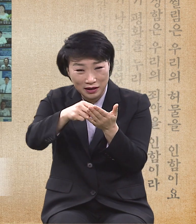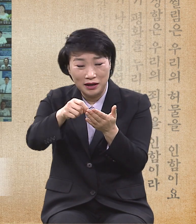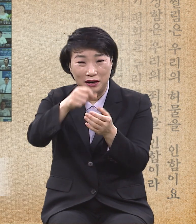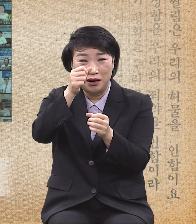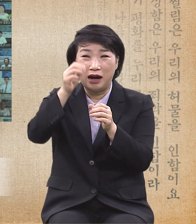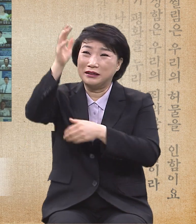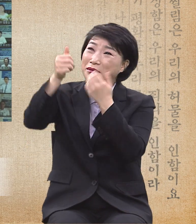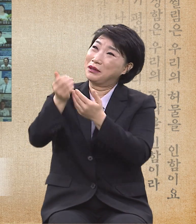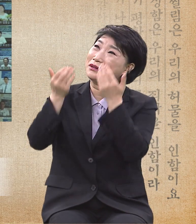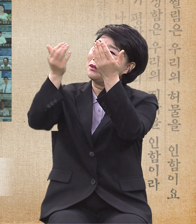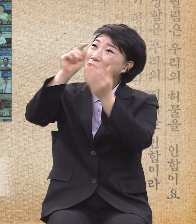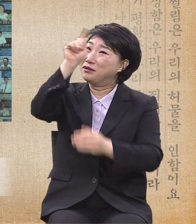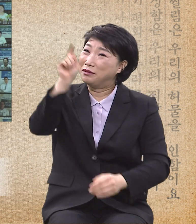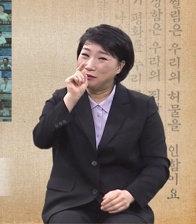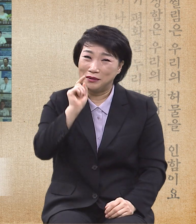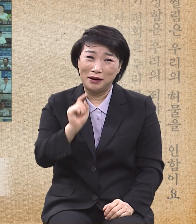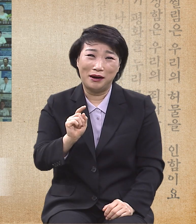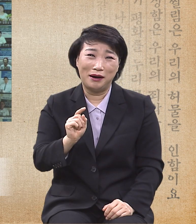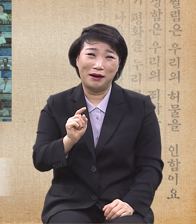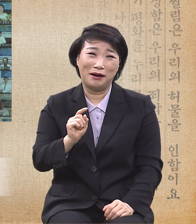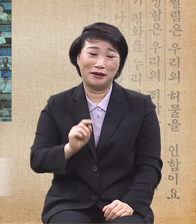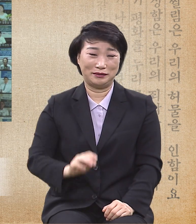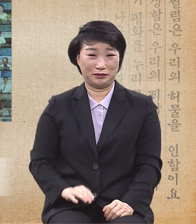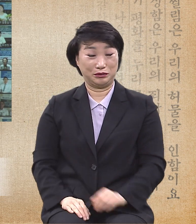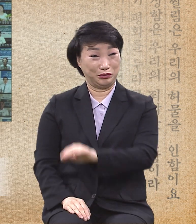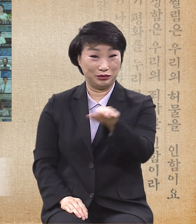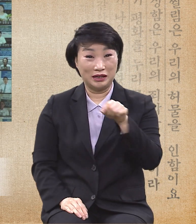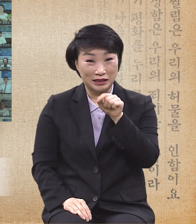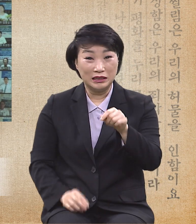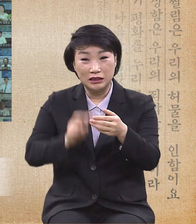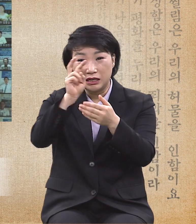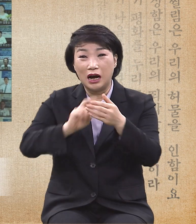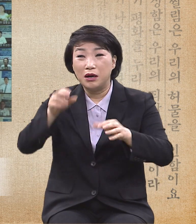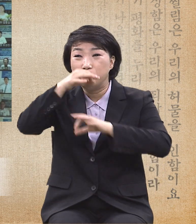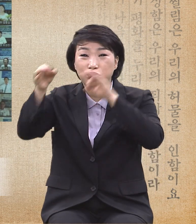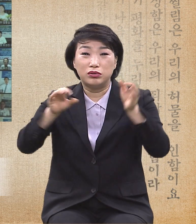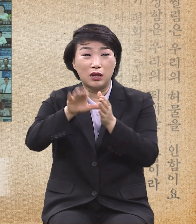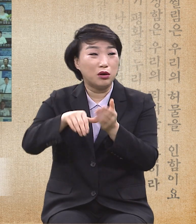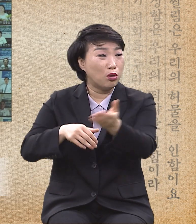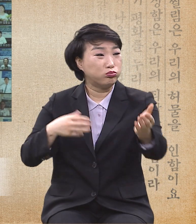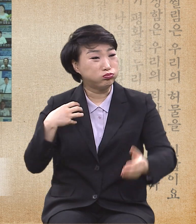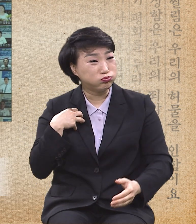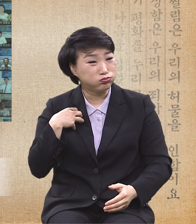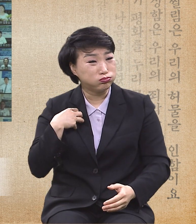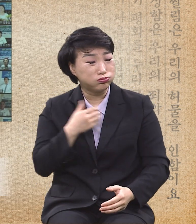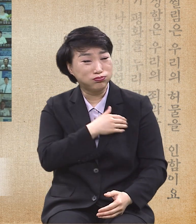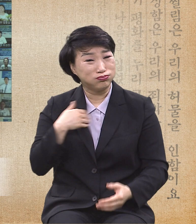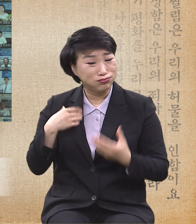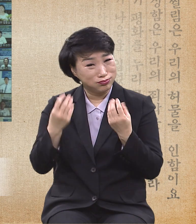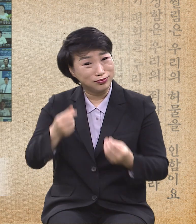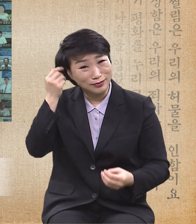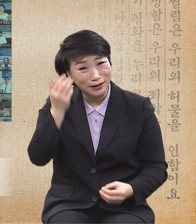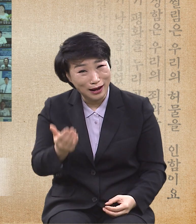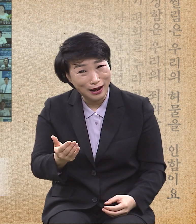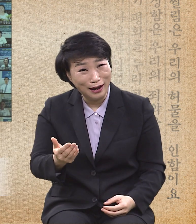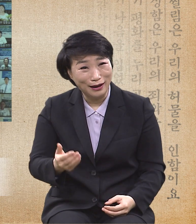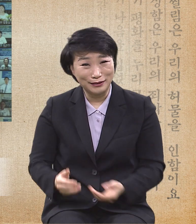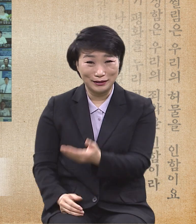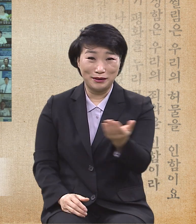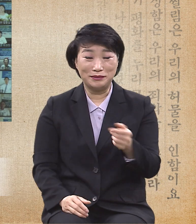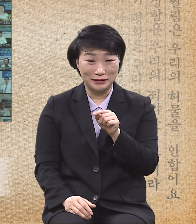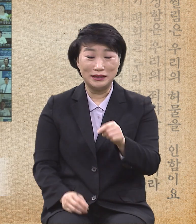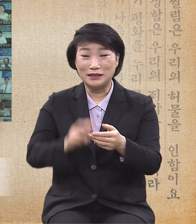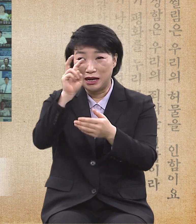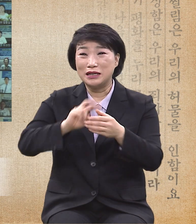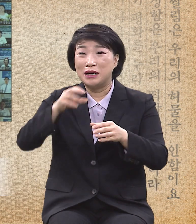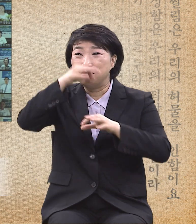하나님께 바치는 것. 우리가 이 찬양 부르기에 감당할 수 있어요. 응? 이 찬양을